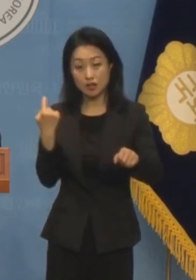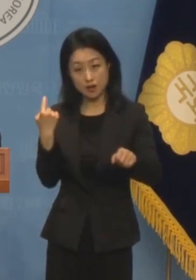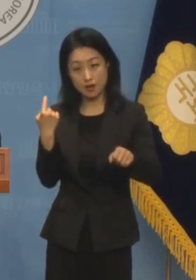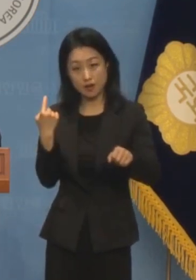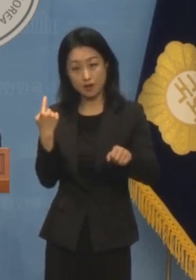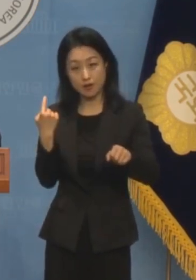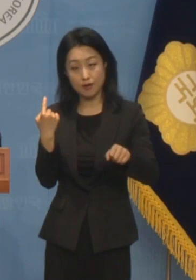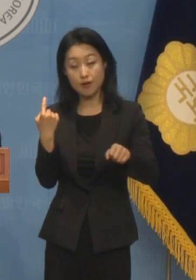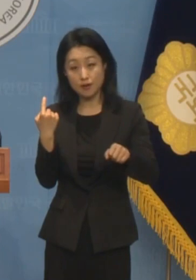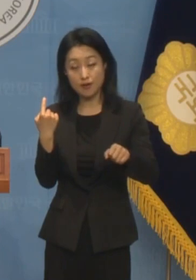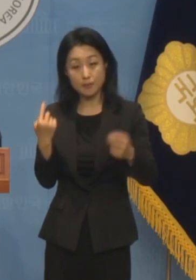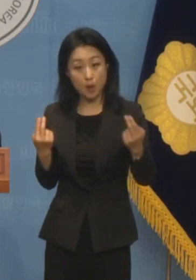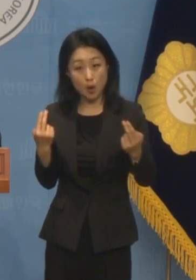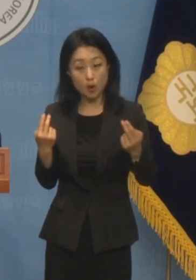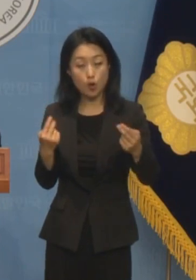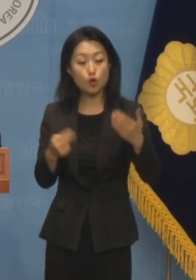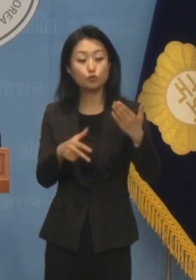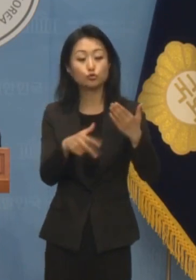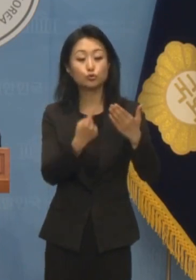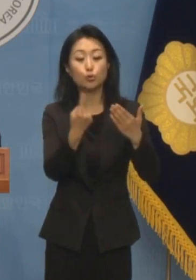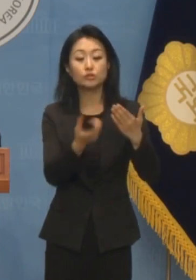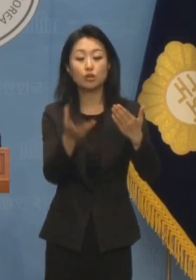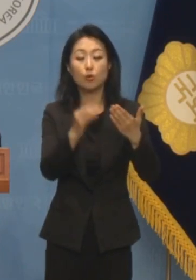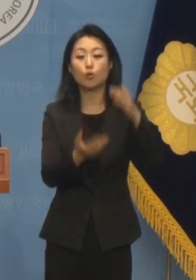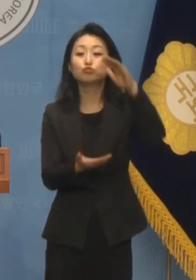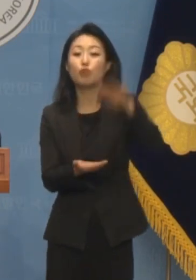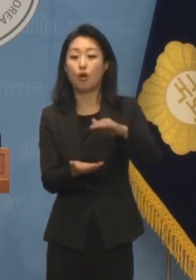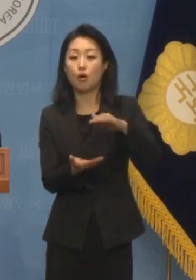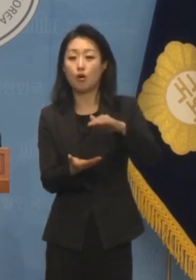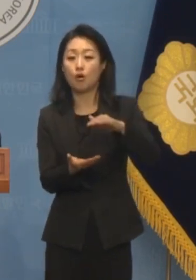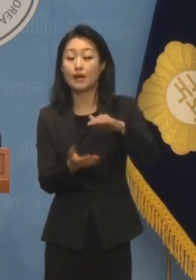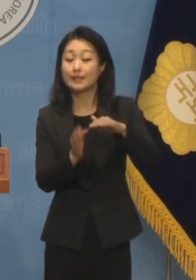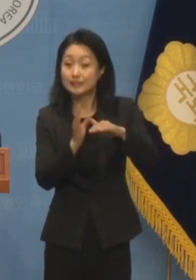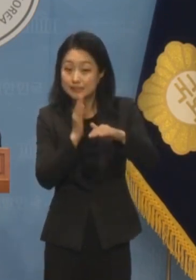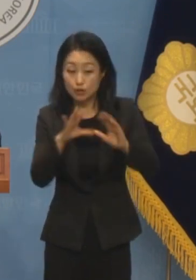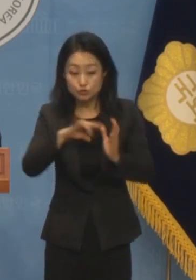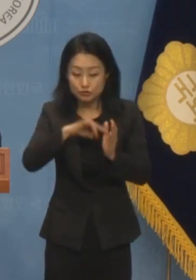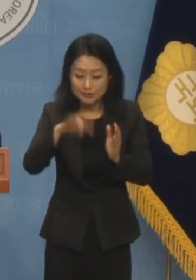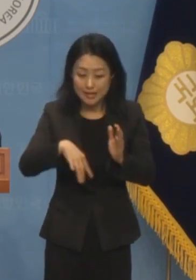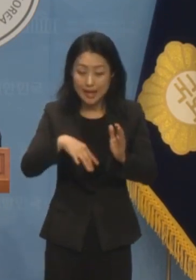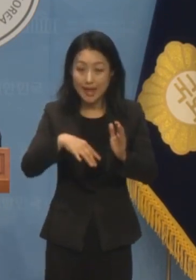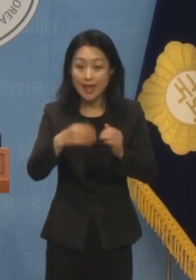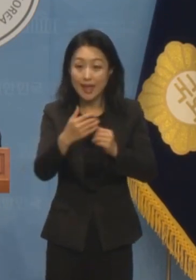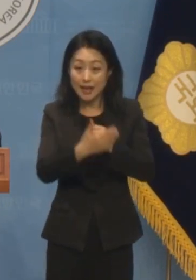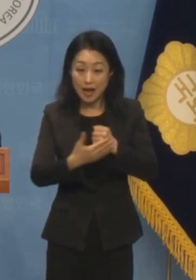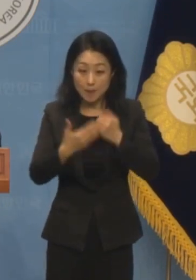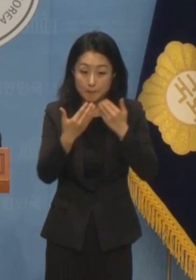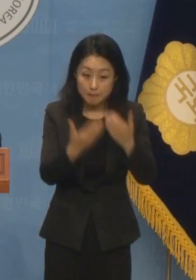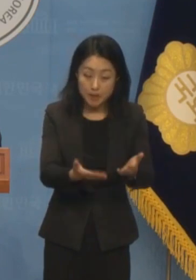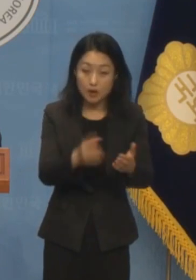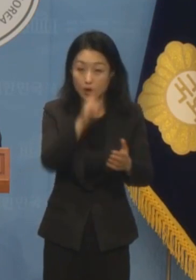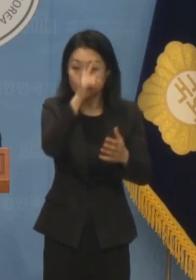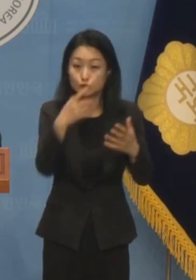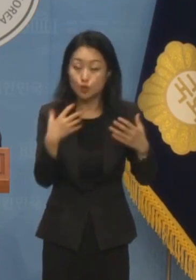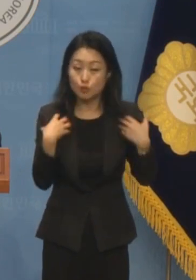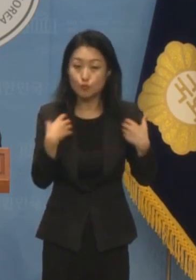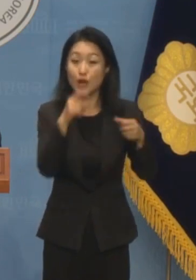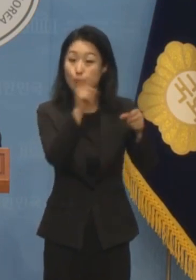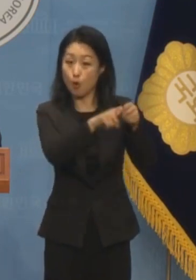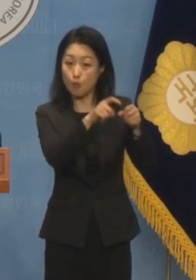같은 기간보다 9조 1천억이 줄어 실제 국세 감면율은 정부